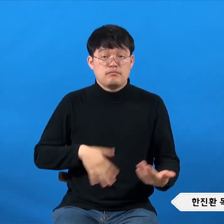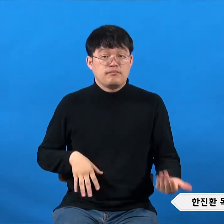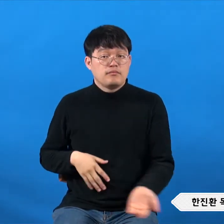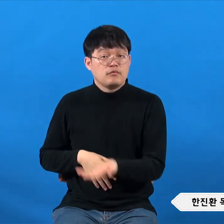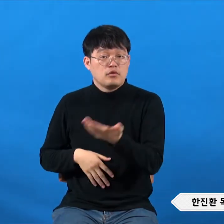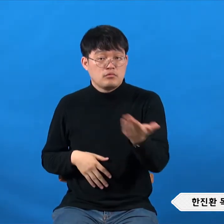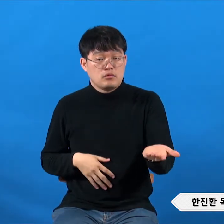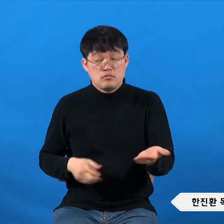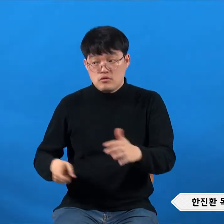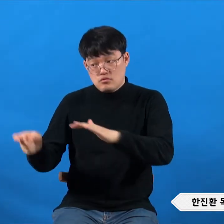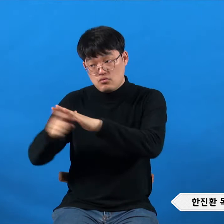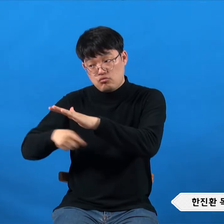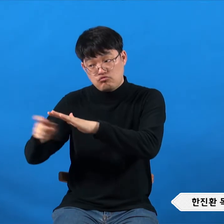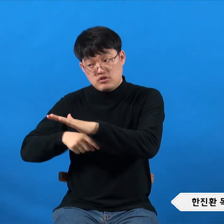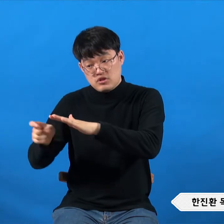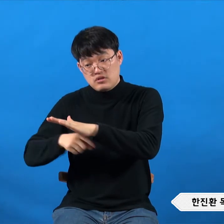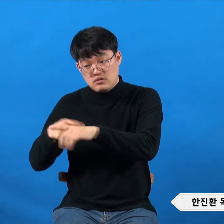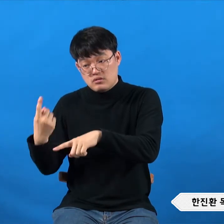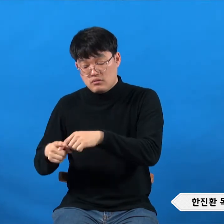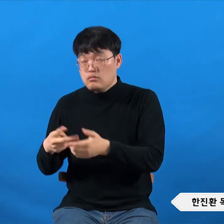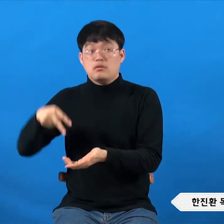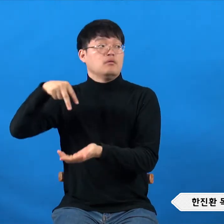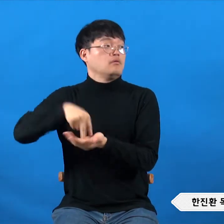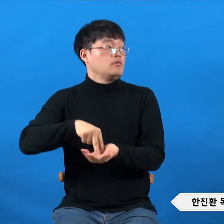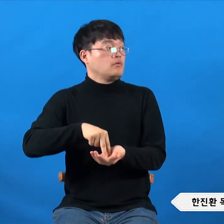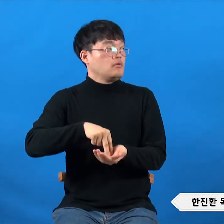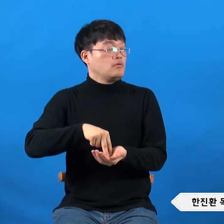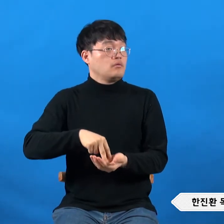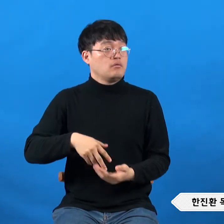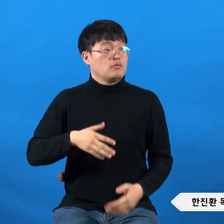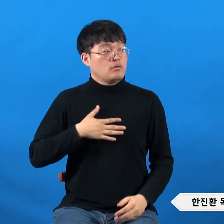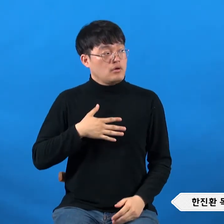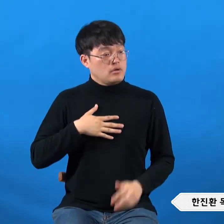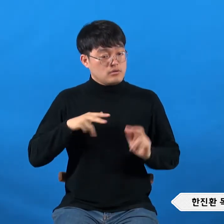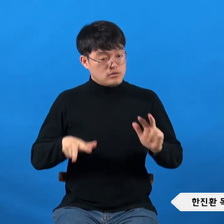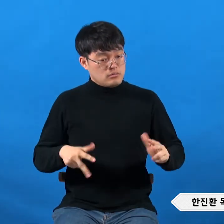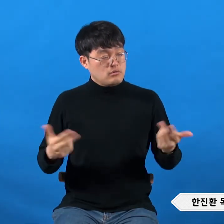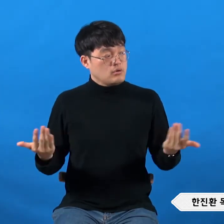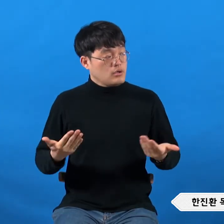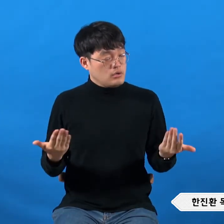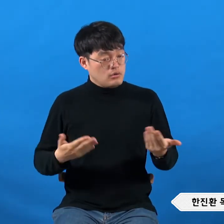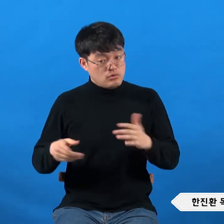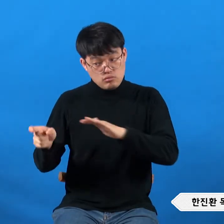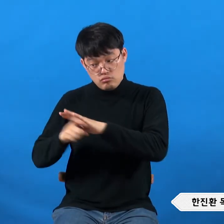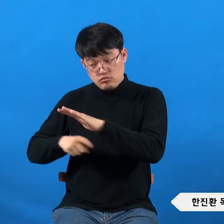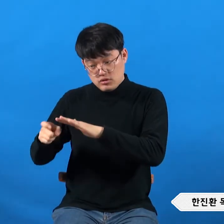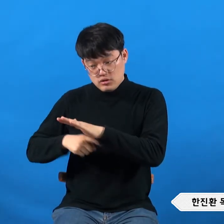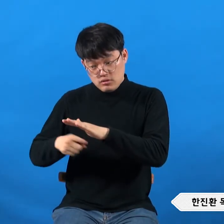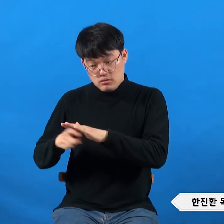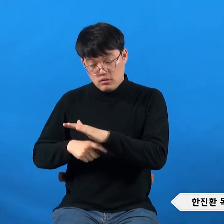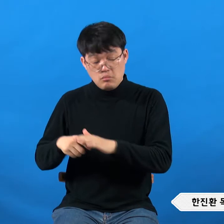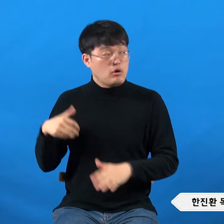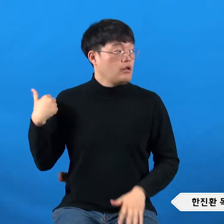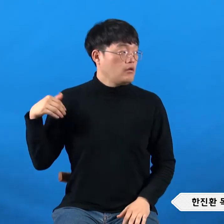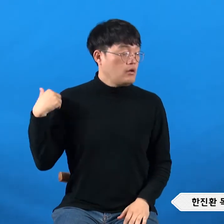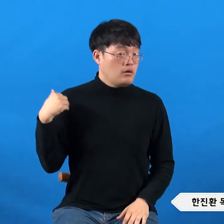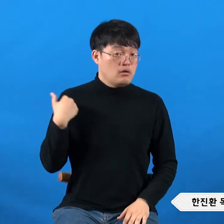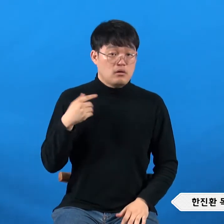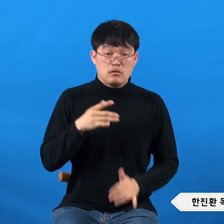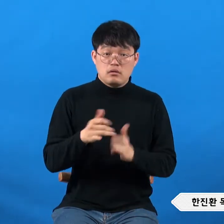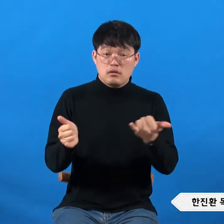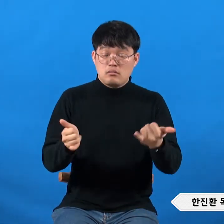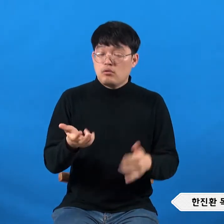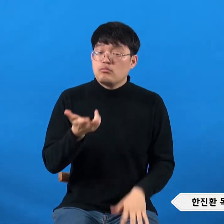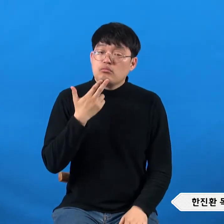여러분 한창 도둑질을 하고 있다가 벌떡 일어나서 이거 지금 내가 하고 있는 짓이 도둑질이잖아,